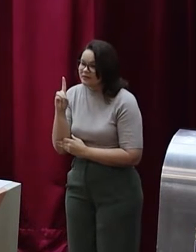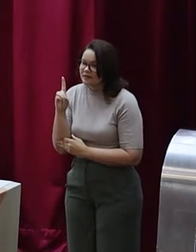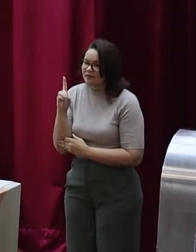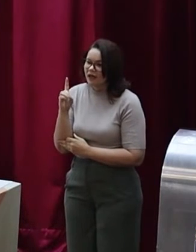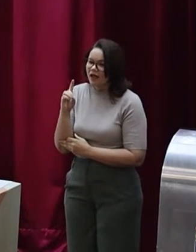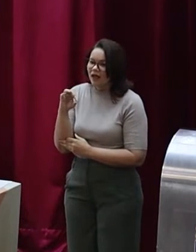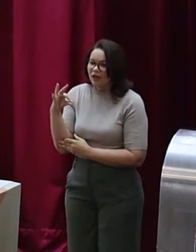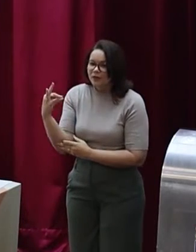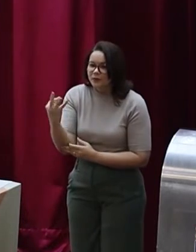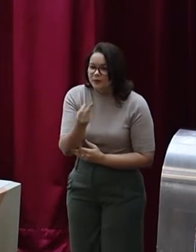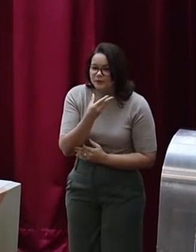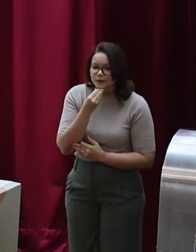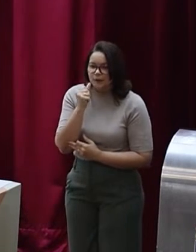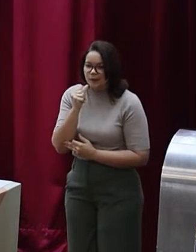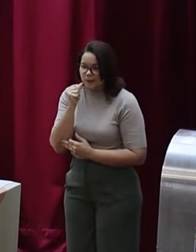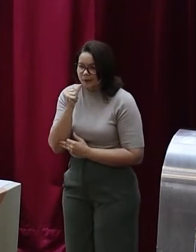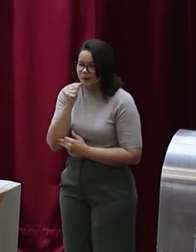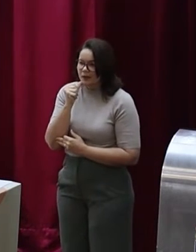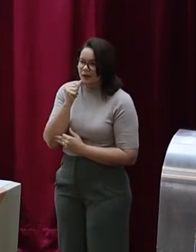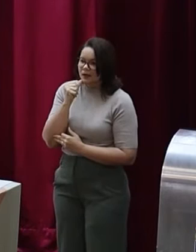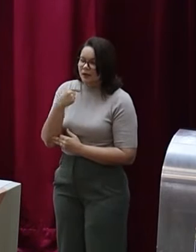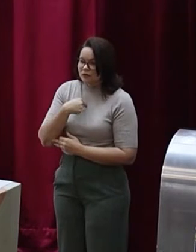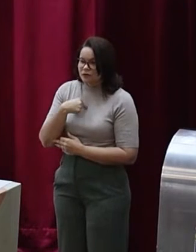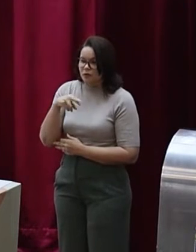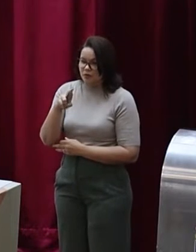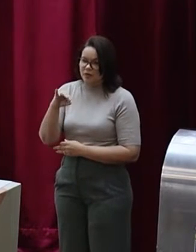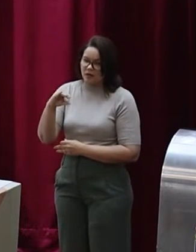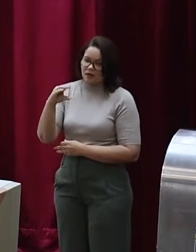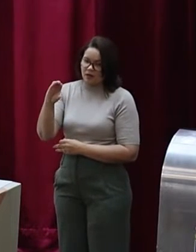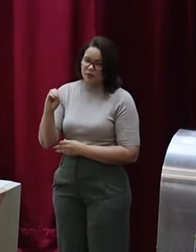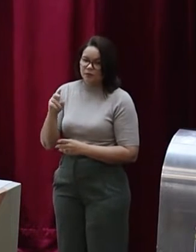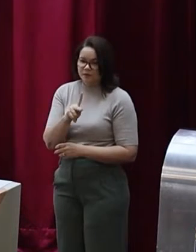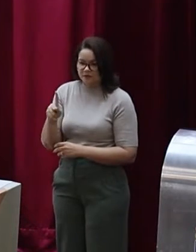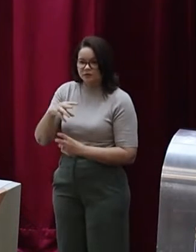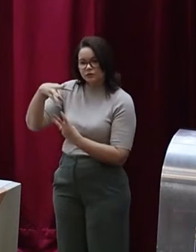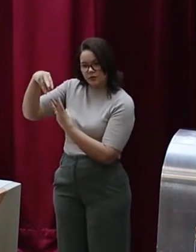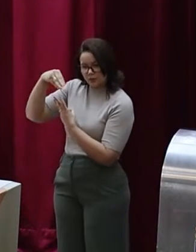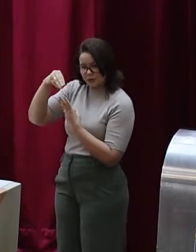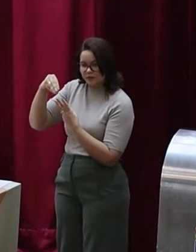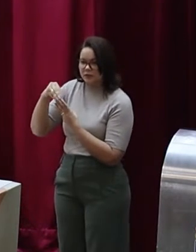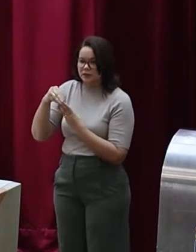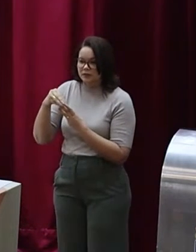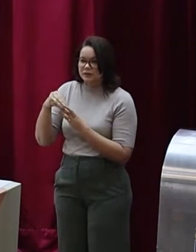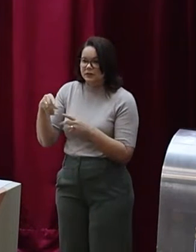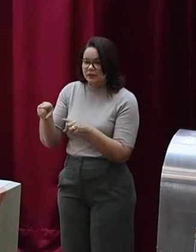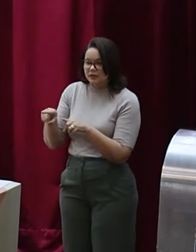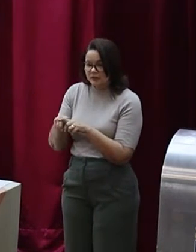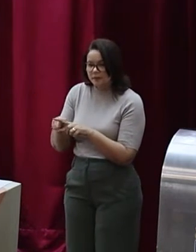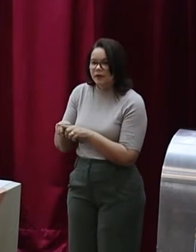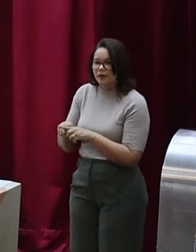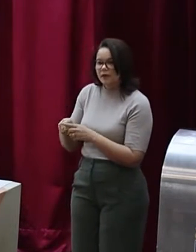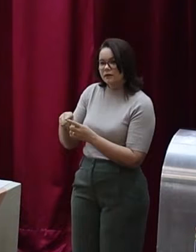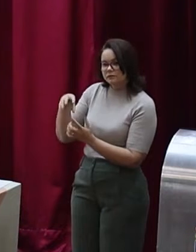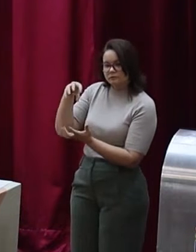todos. Eu sou o professor Ricardo Abreu, sou professor da Universidade Federal de Sergipe, do Programa de Pós-Graduação em Letras da Universidade